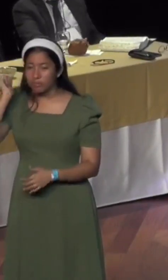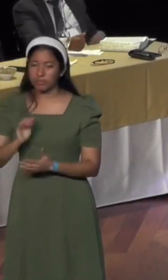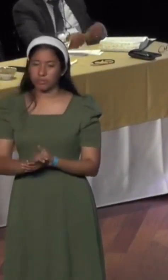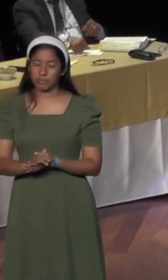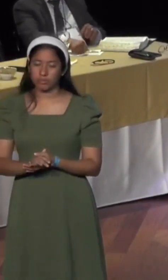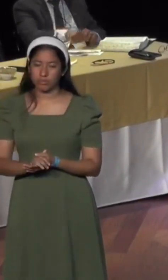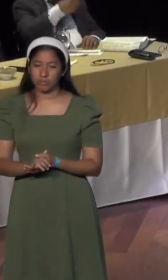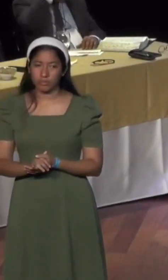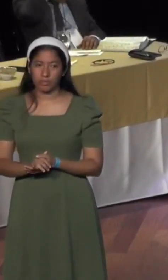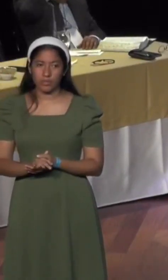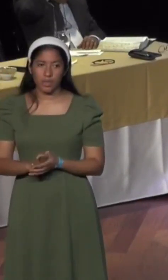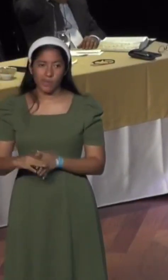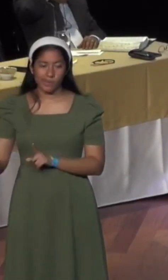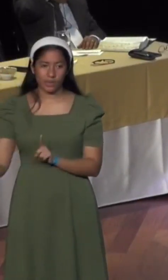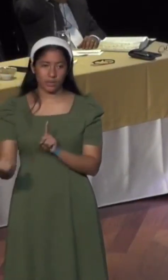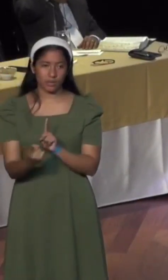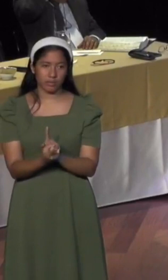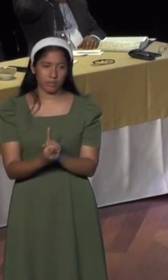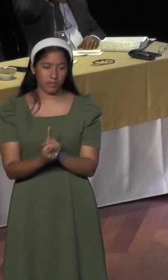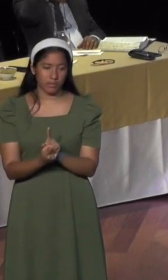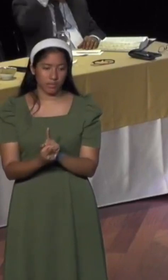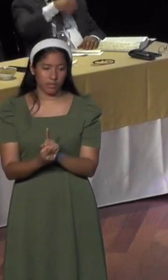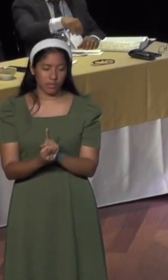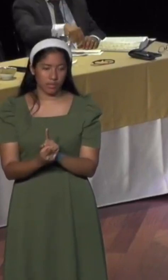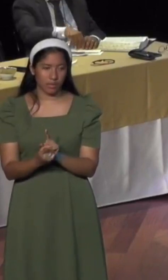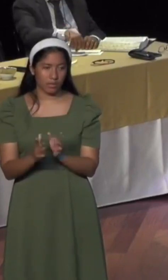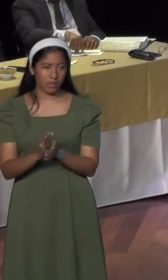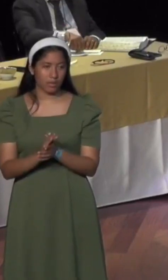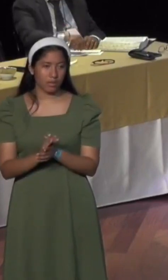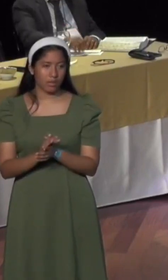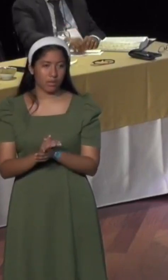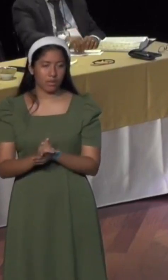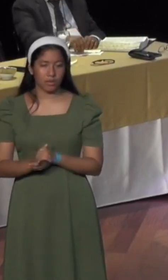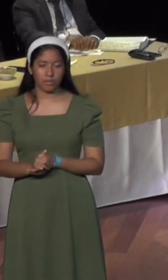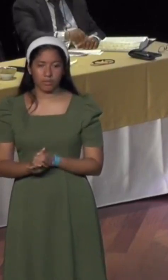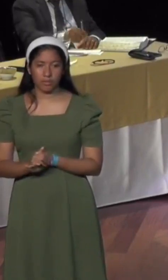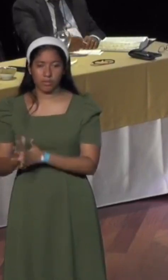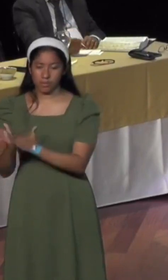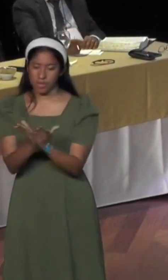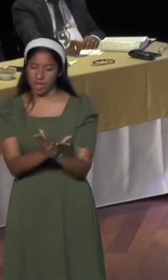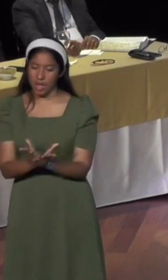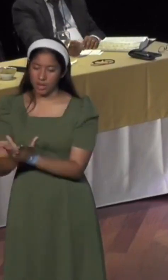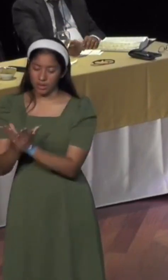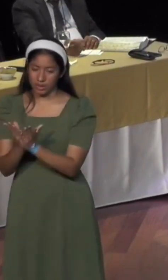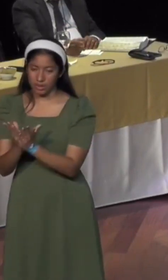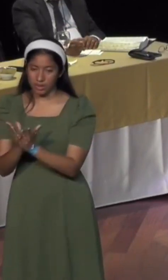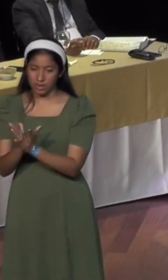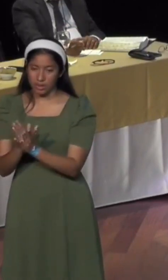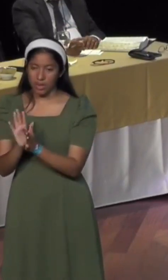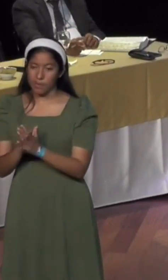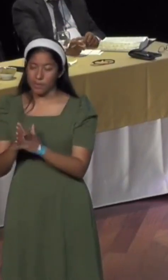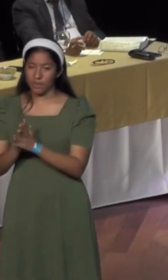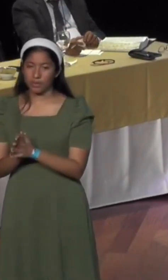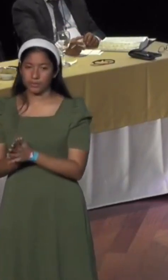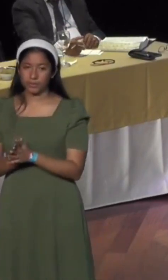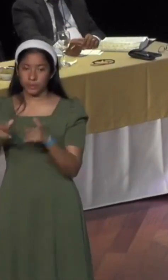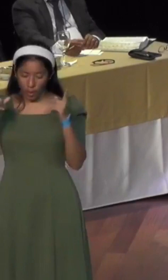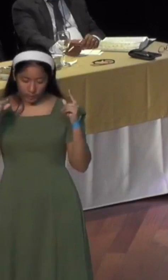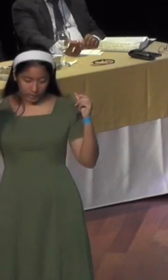Nos encontramos a las 2:30 y vamos a ver que era un estudiante que era chino, que creyó que era el profesor, que yo era el